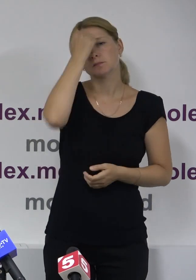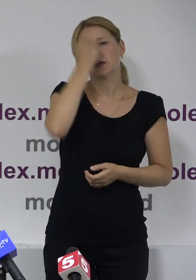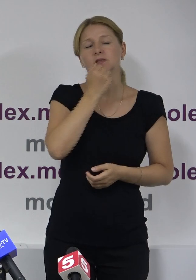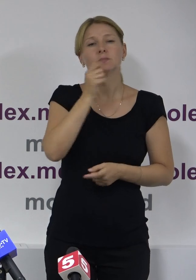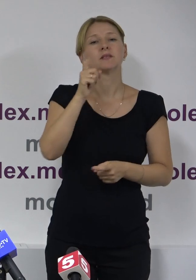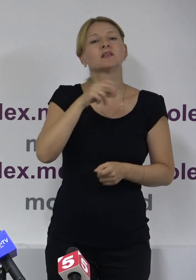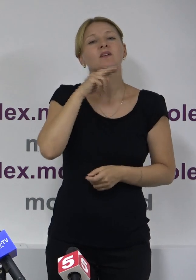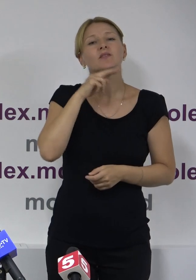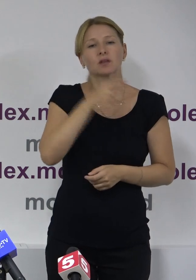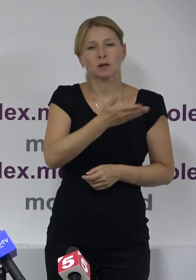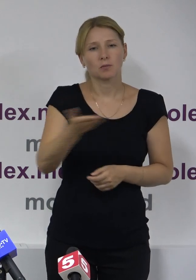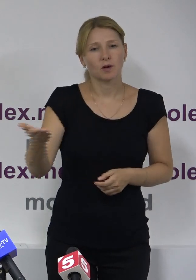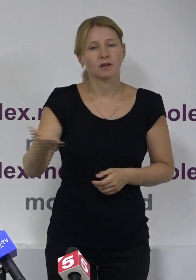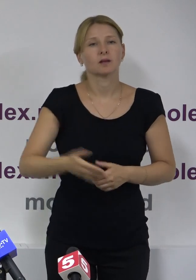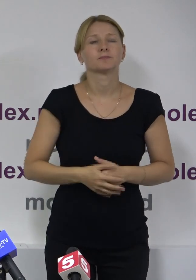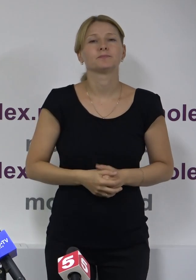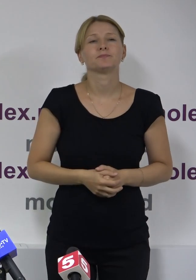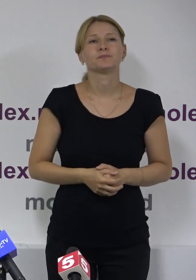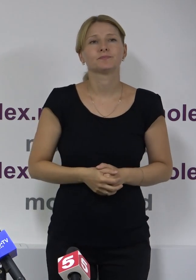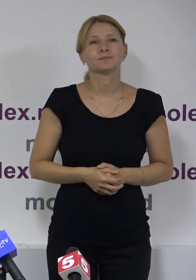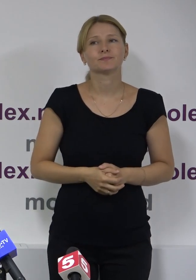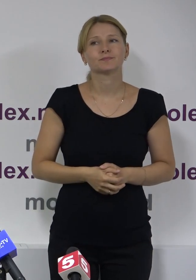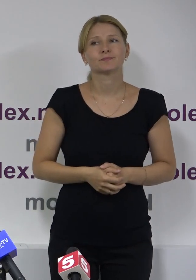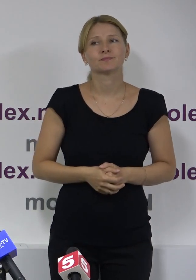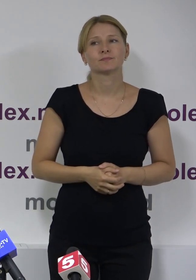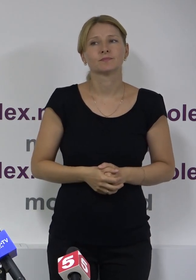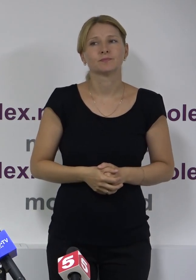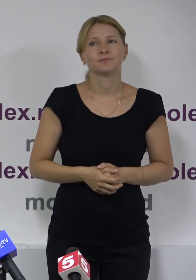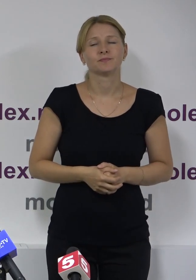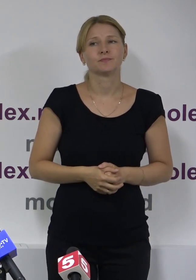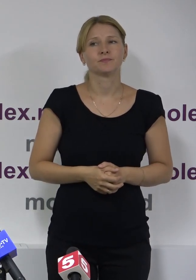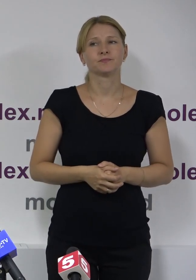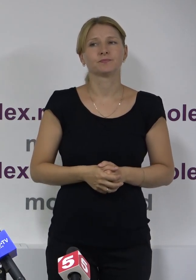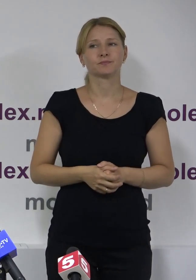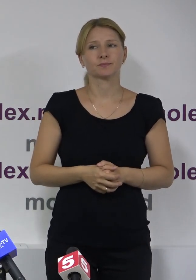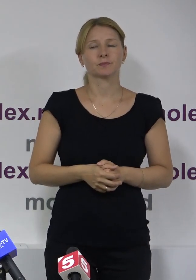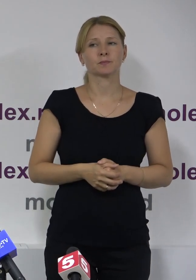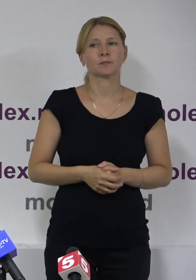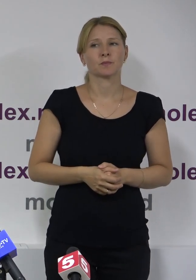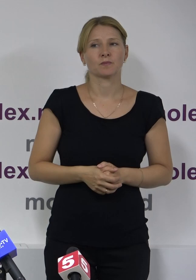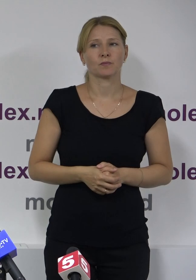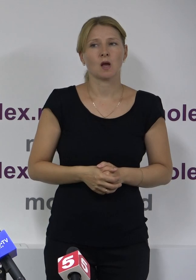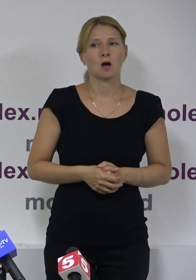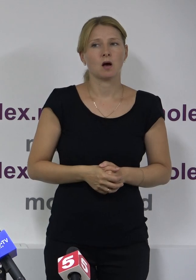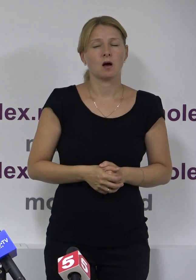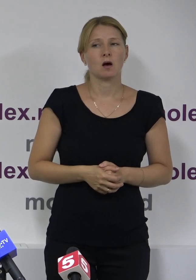că deja mă uit la ceas și avem cred că o oră de vreme. Am o întrebare.